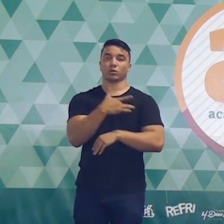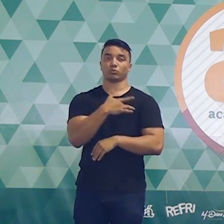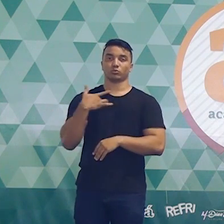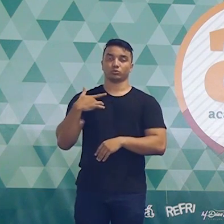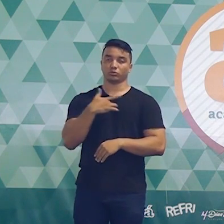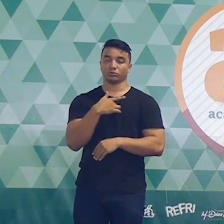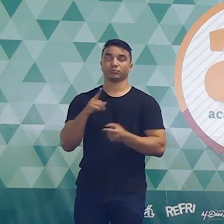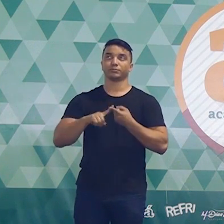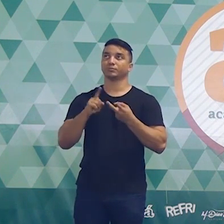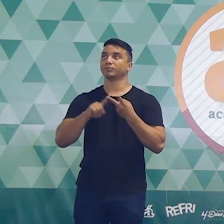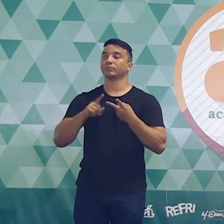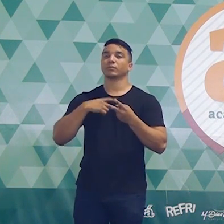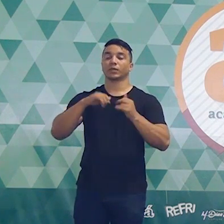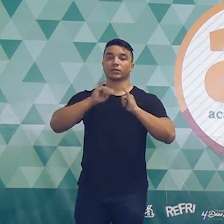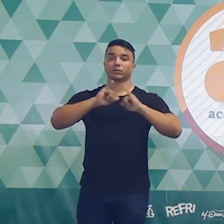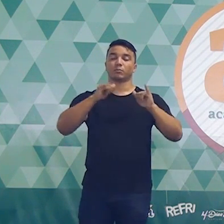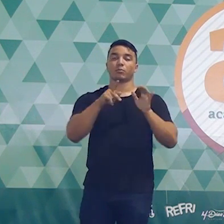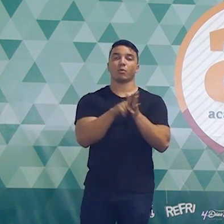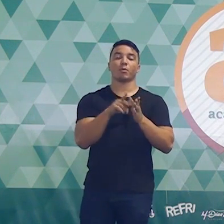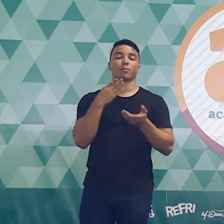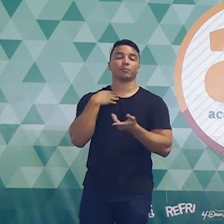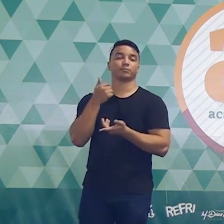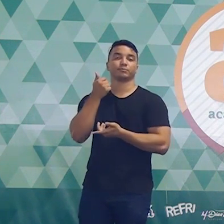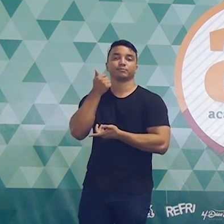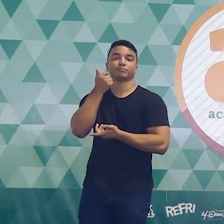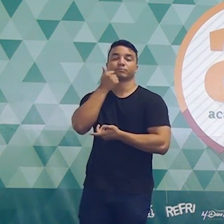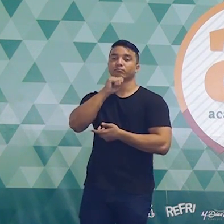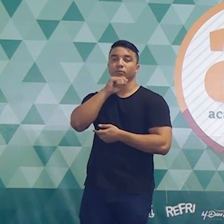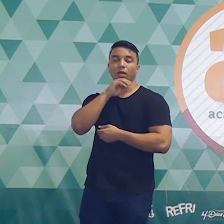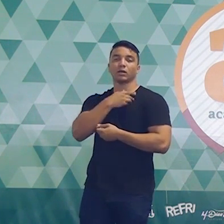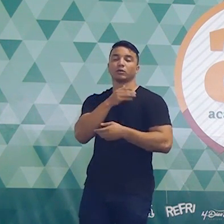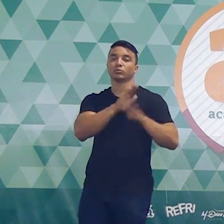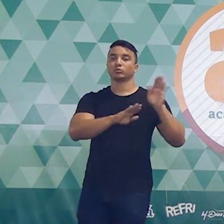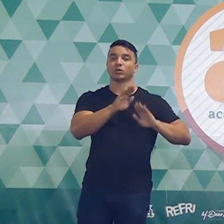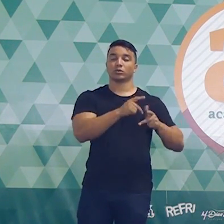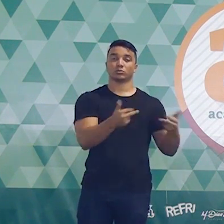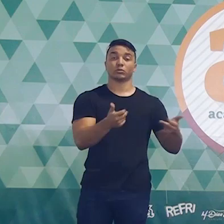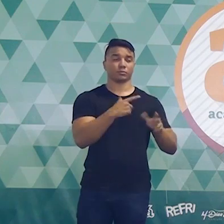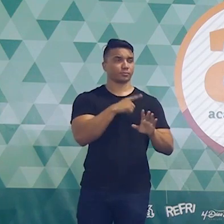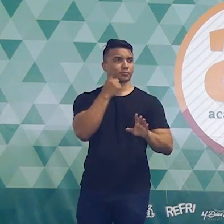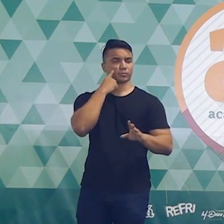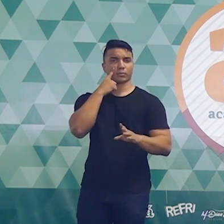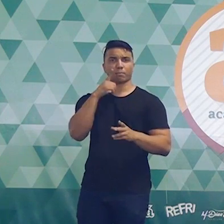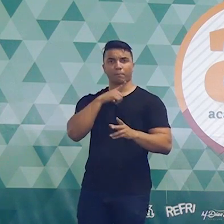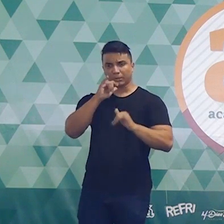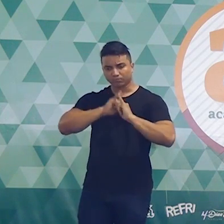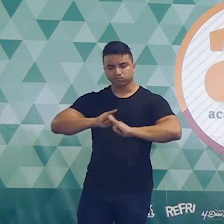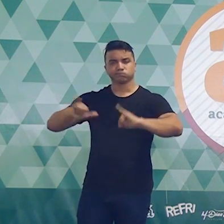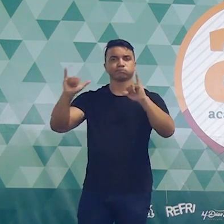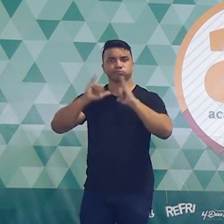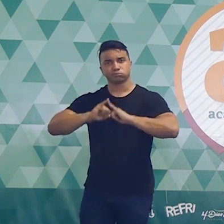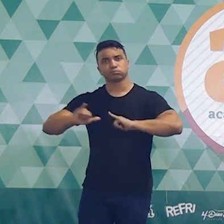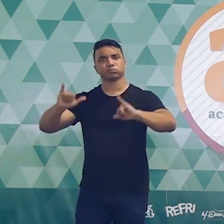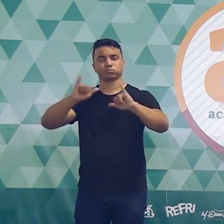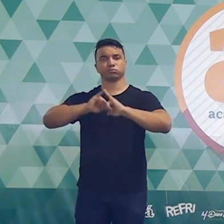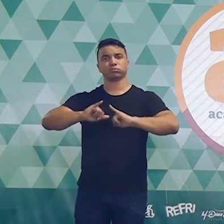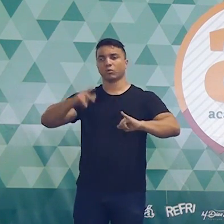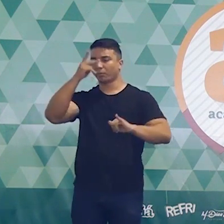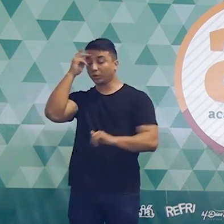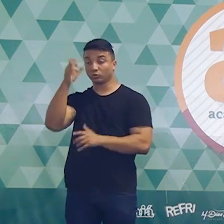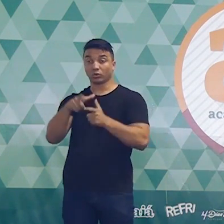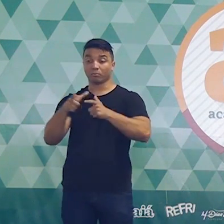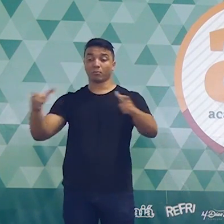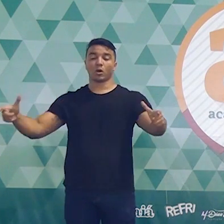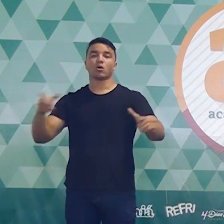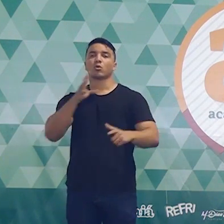uma campanha de aleitamento materno, para essas campanhas terem volume, para mais pessoas conhecerem essas